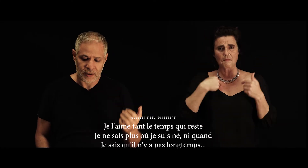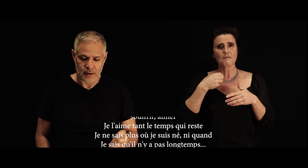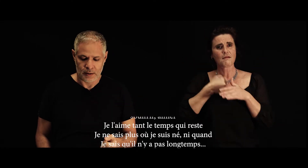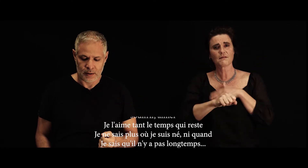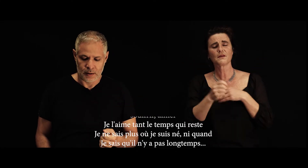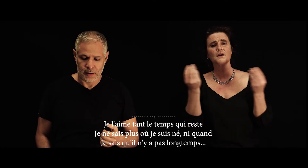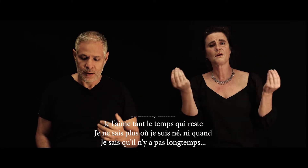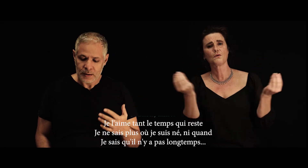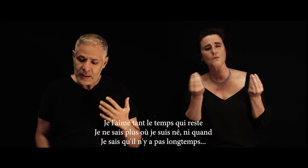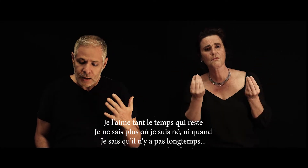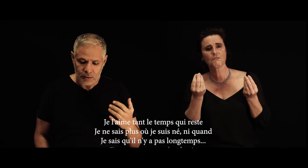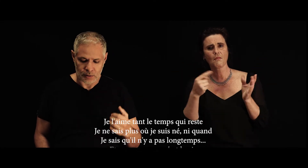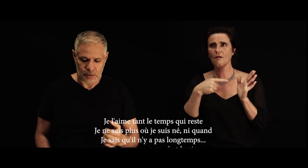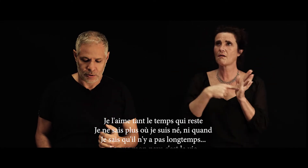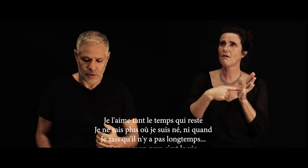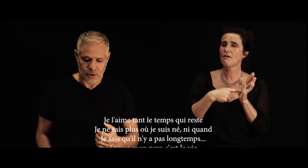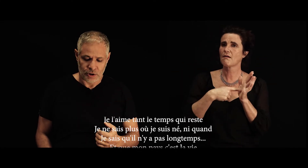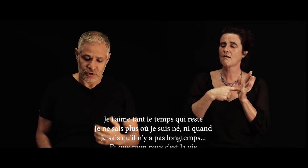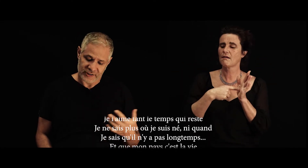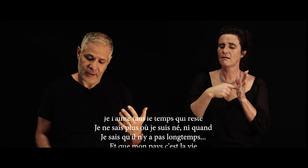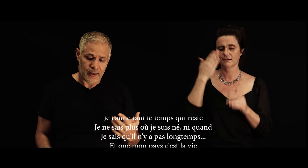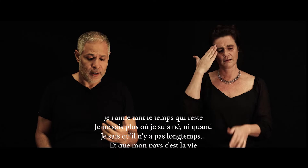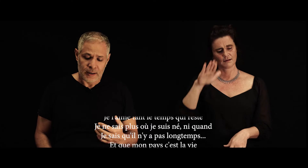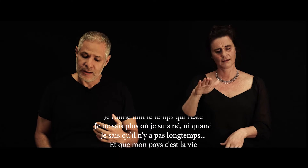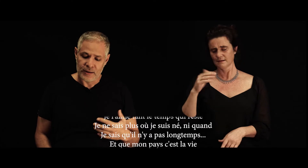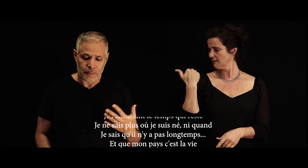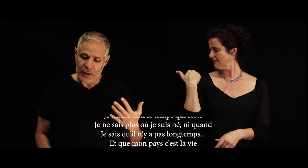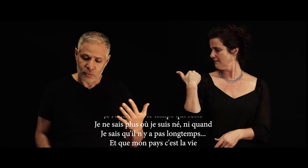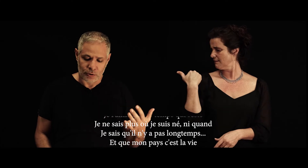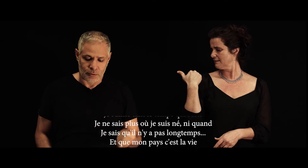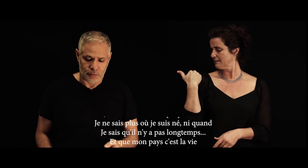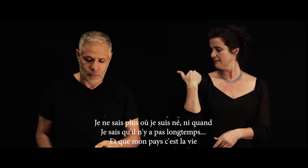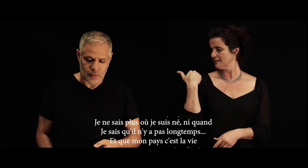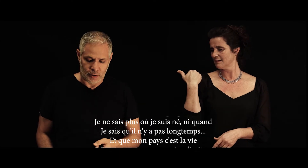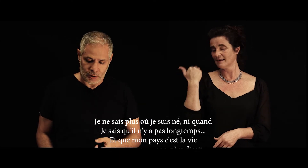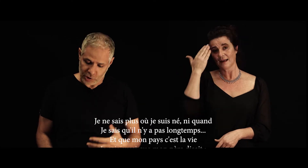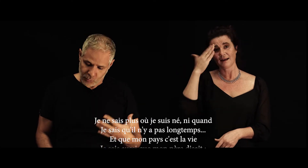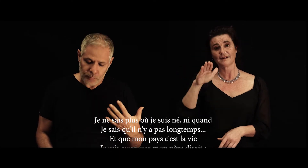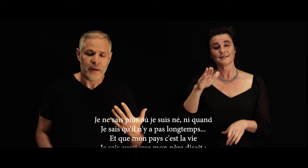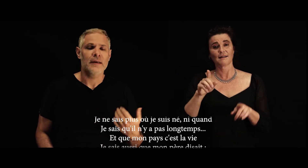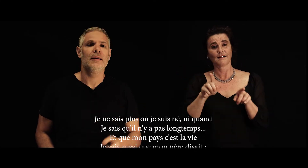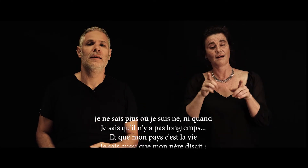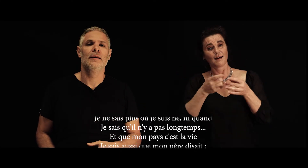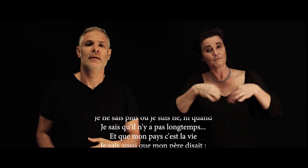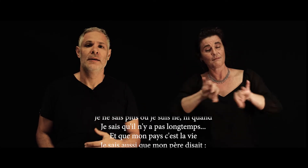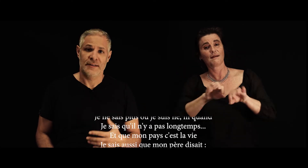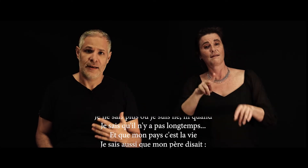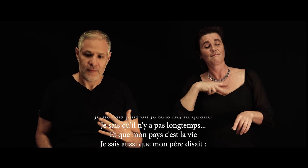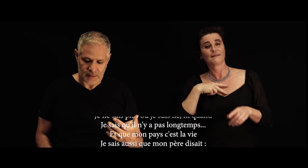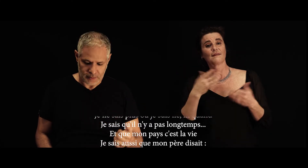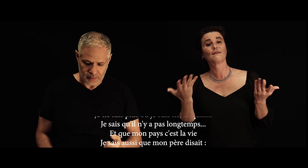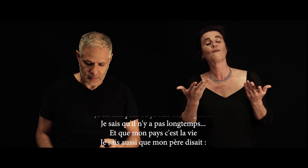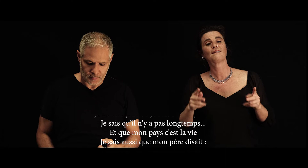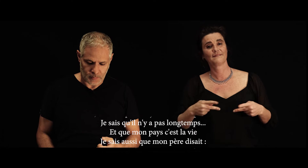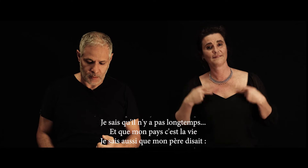je suis né, ni quand. Je sais qu'il n'y a pas longtemps et que mon pays, c'est